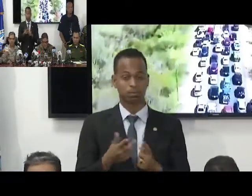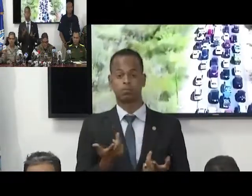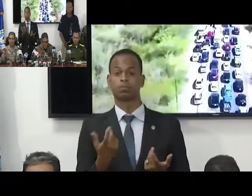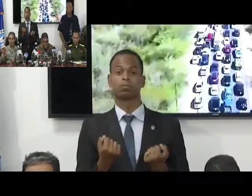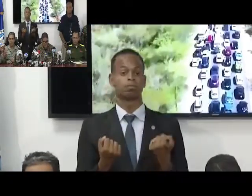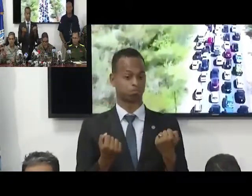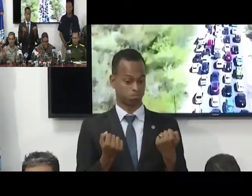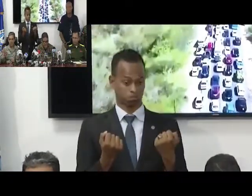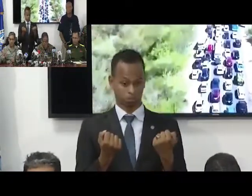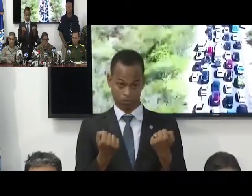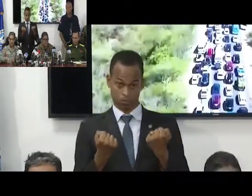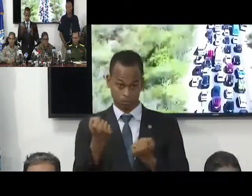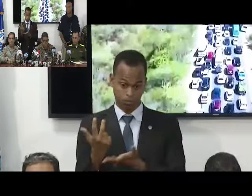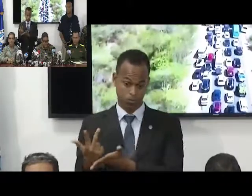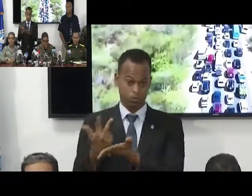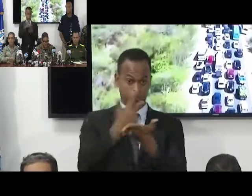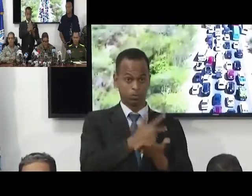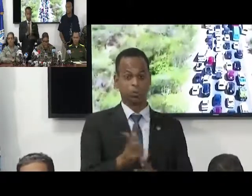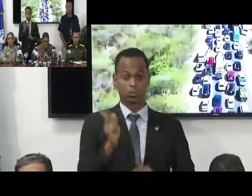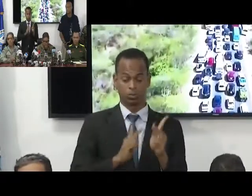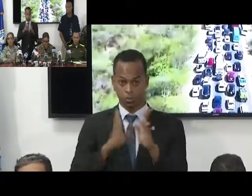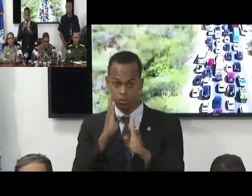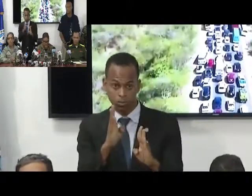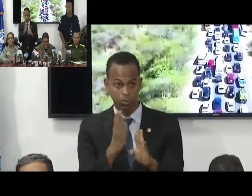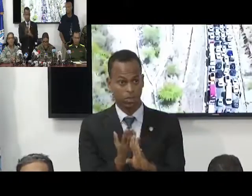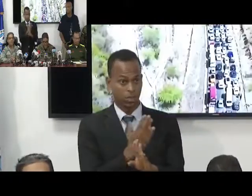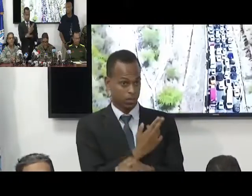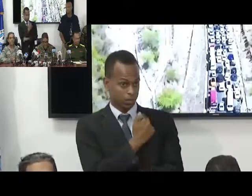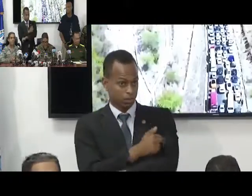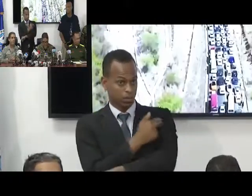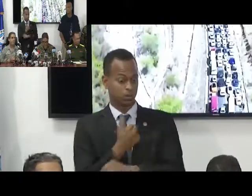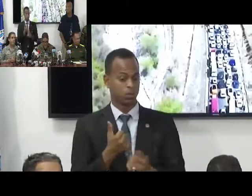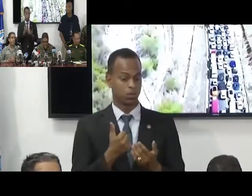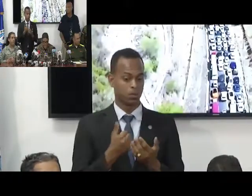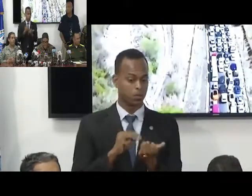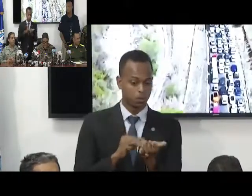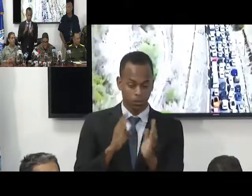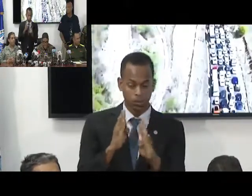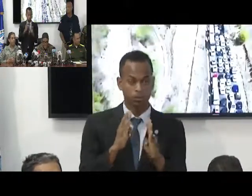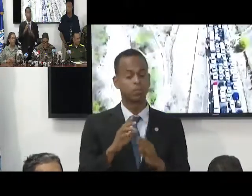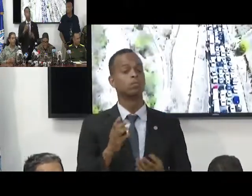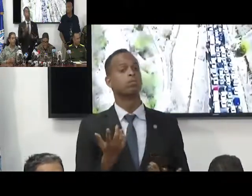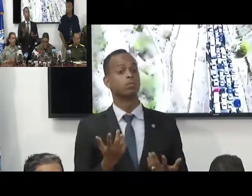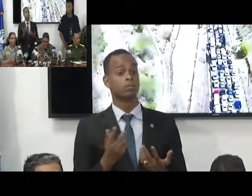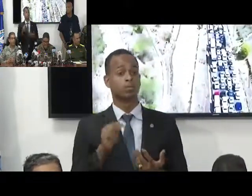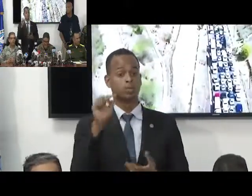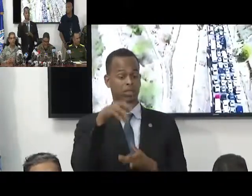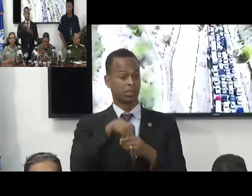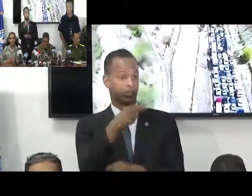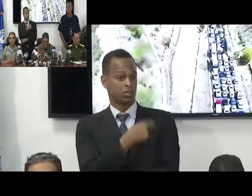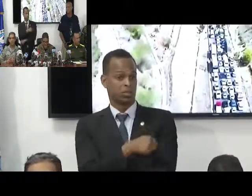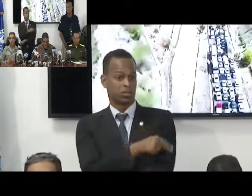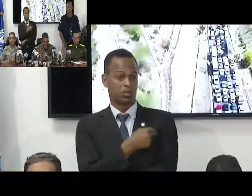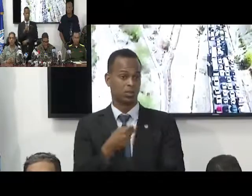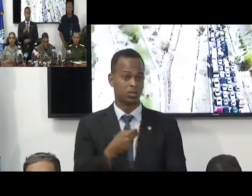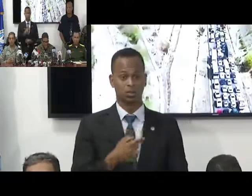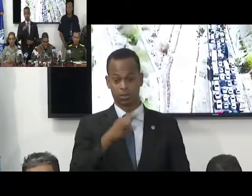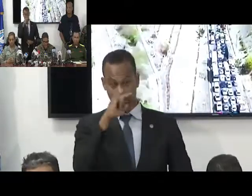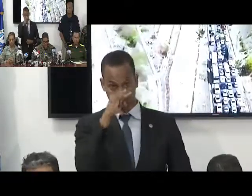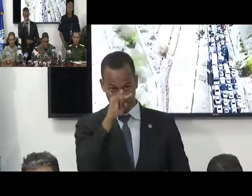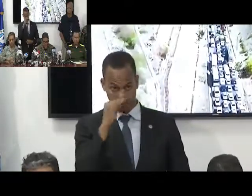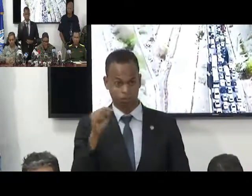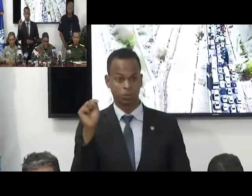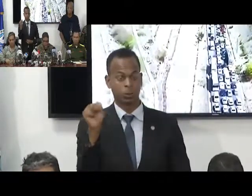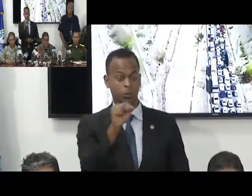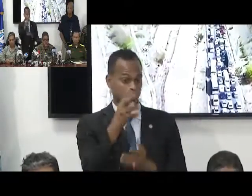transportes de personas, atenciones prehospitalarias, asistencias médicas, casos atendidos en hospitales, atención a niños y